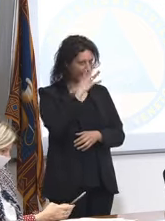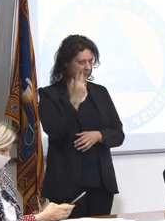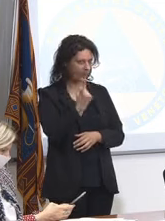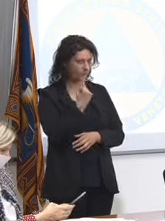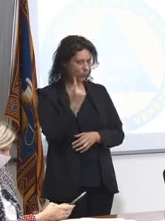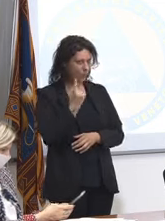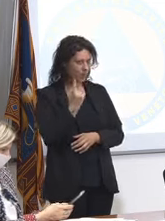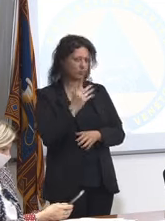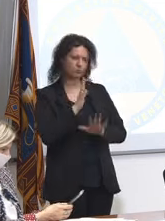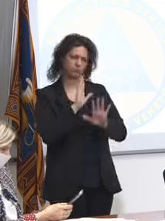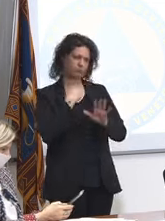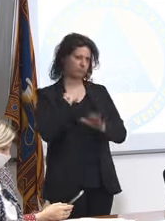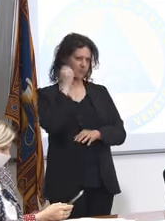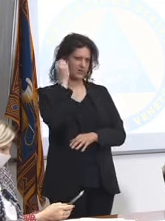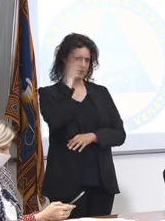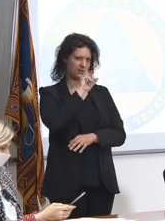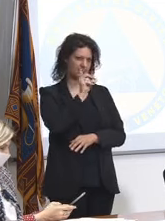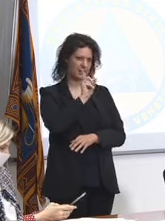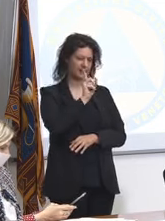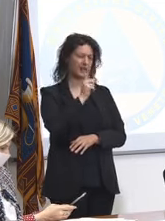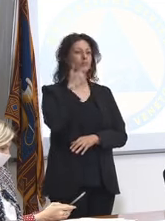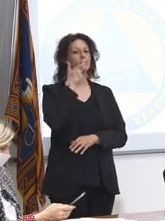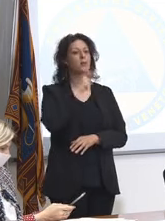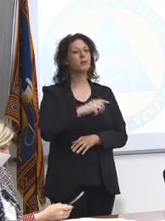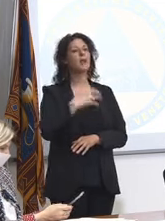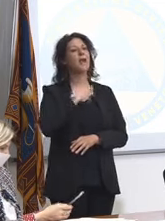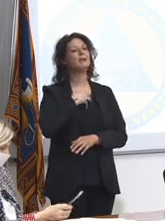parti sociali e con le